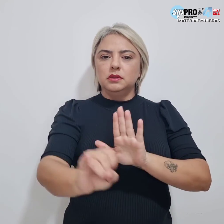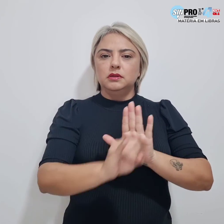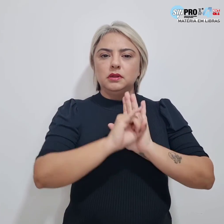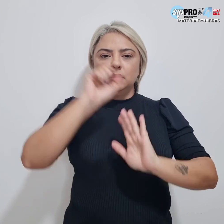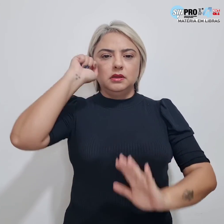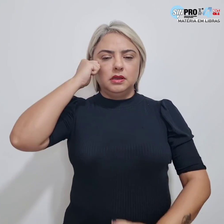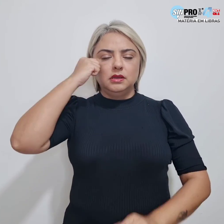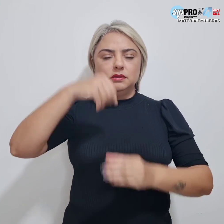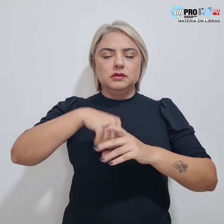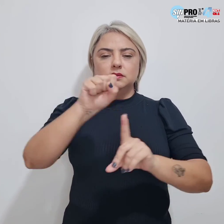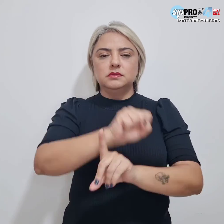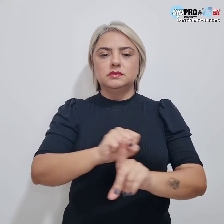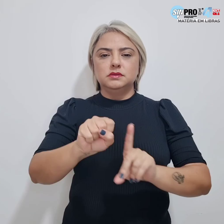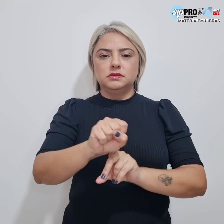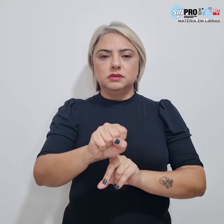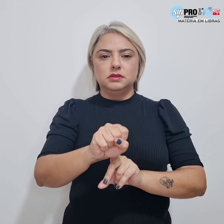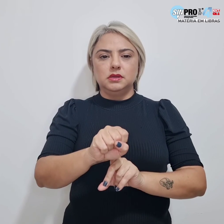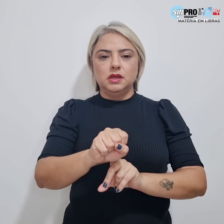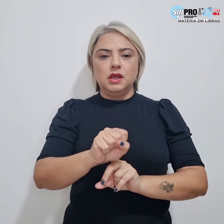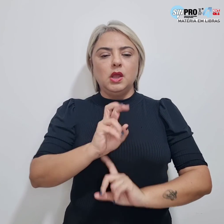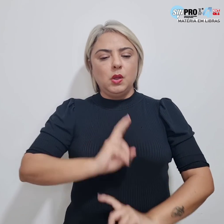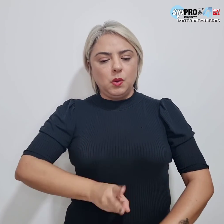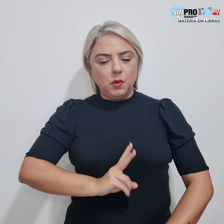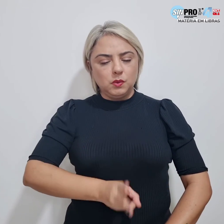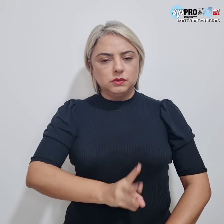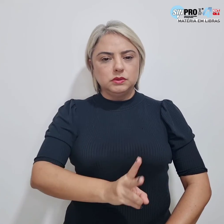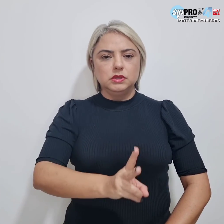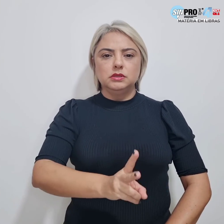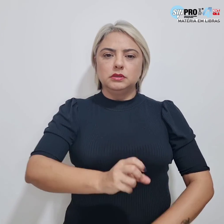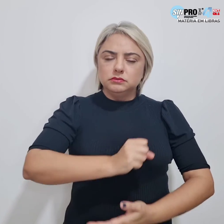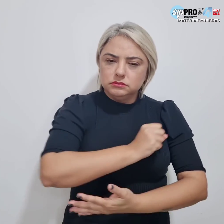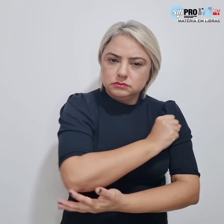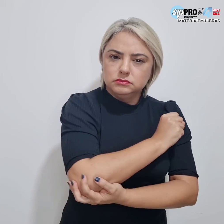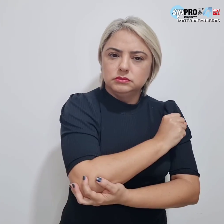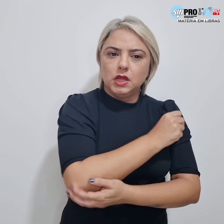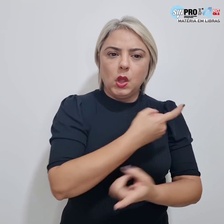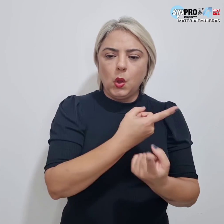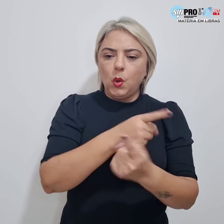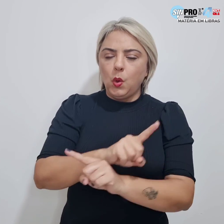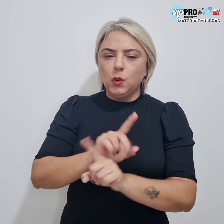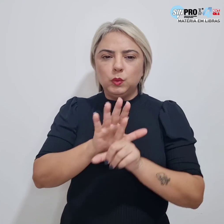sociedade. Continuaremos na resistência contra as opressões.